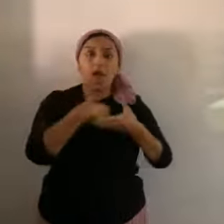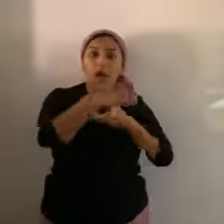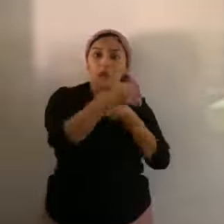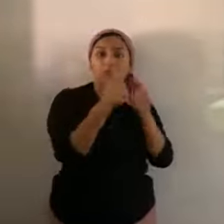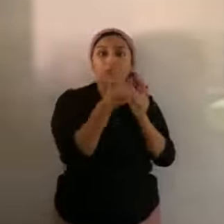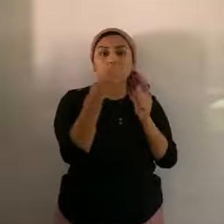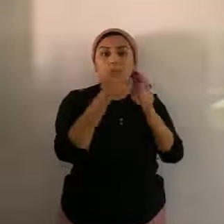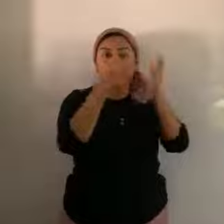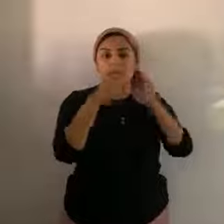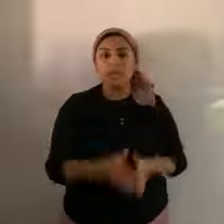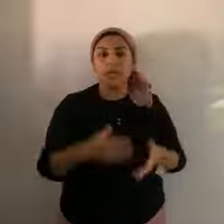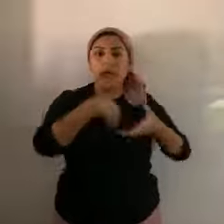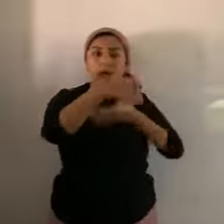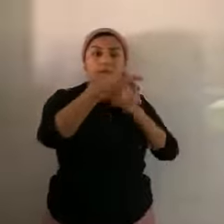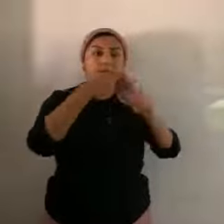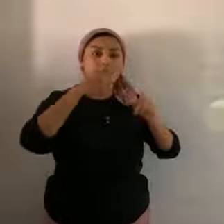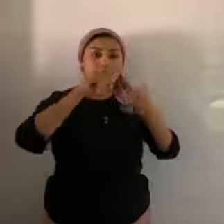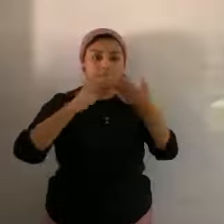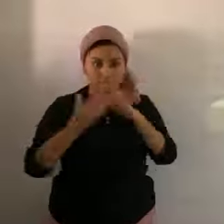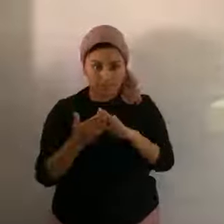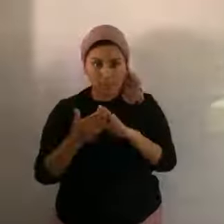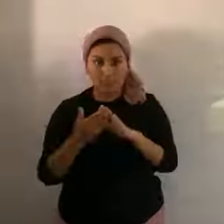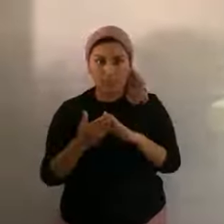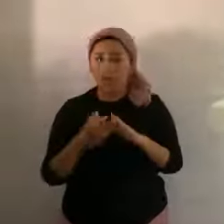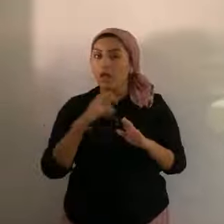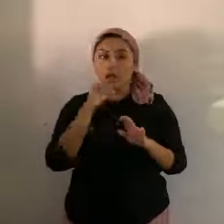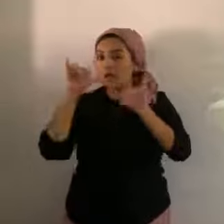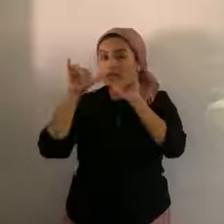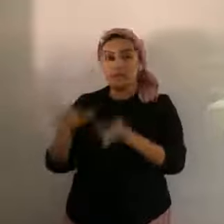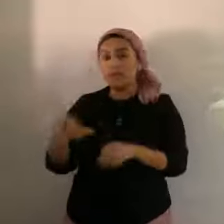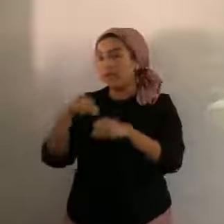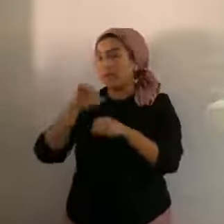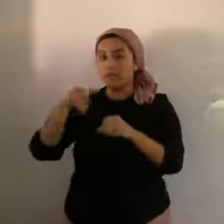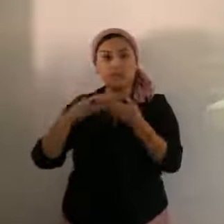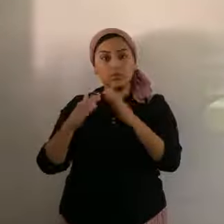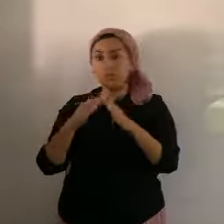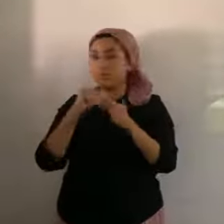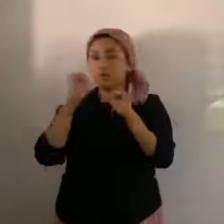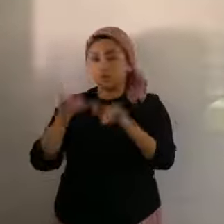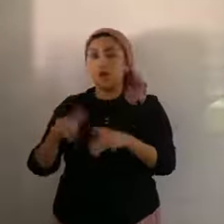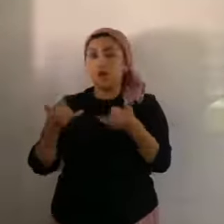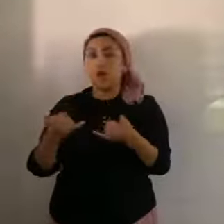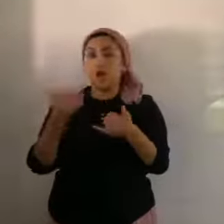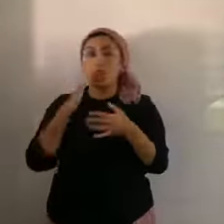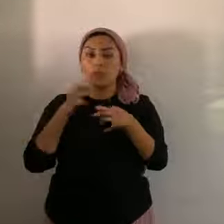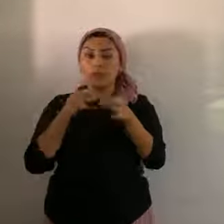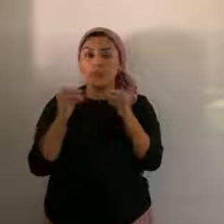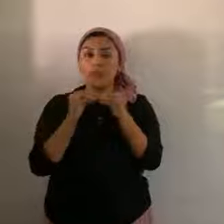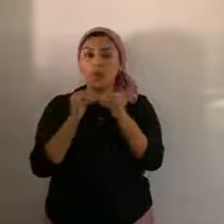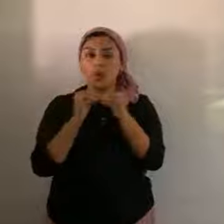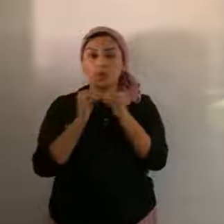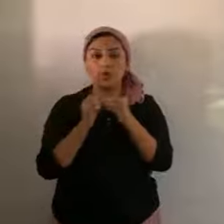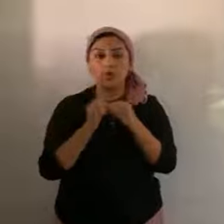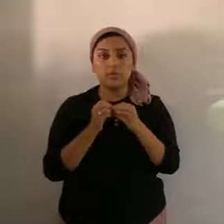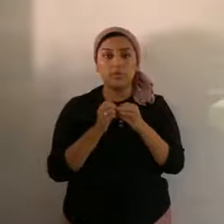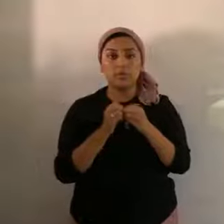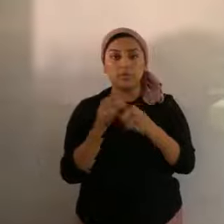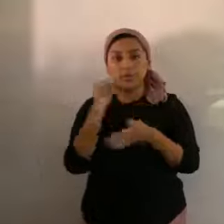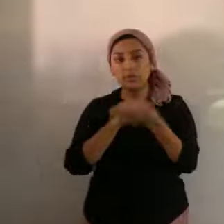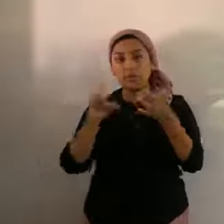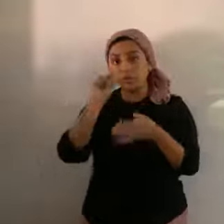sus discípulos de Jerusalén. No se quedó en Jerusalén. Ahorita explico más todavía. Veamos el